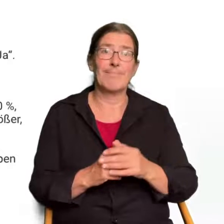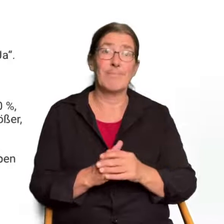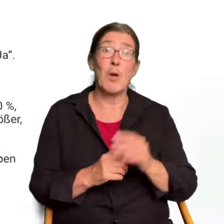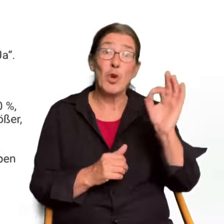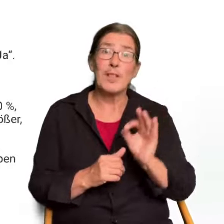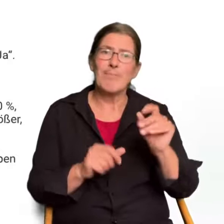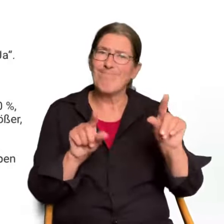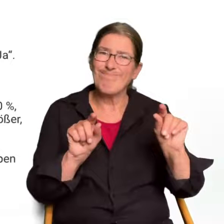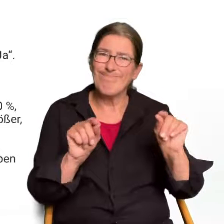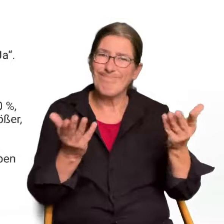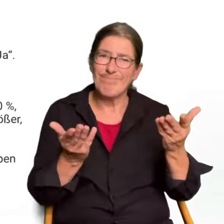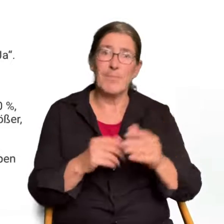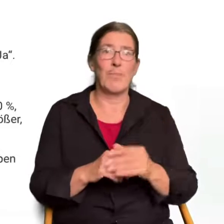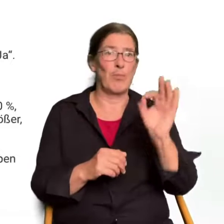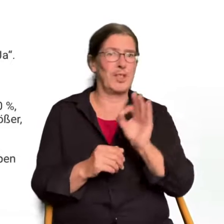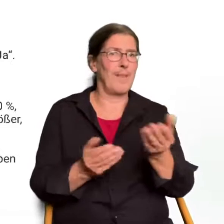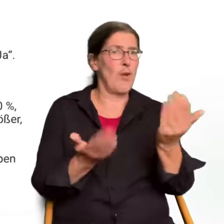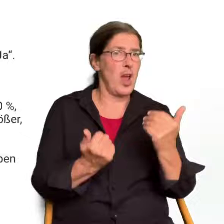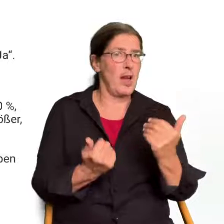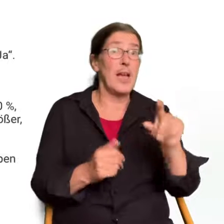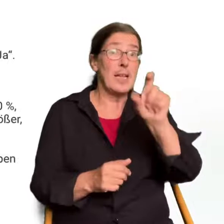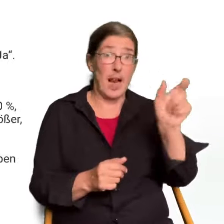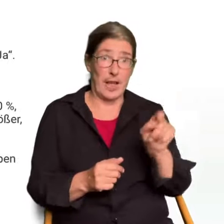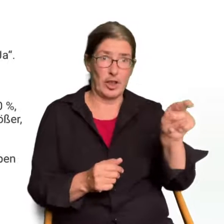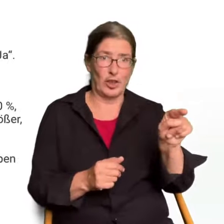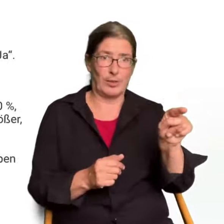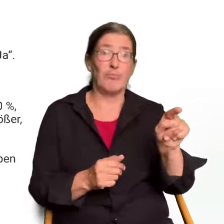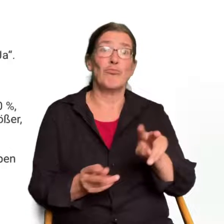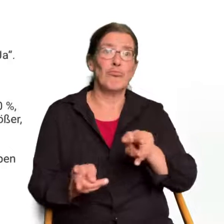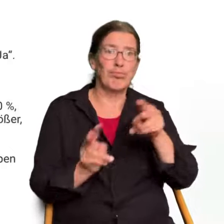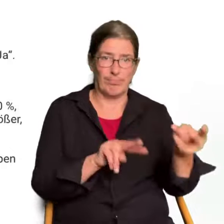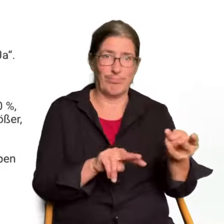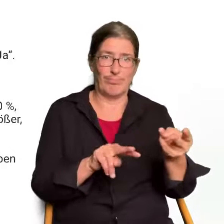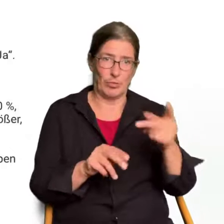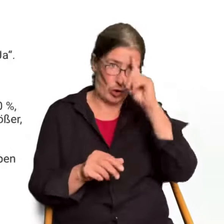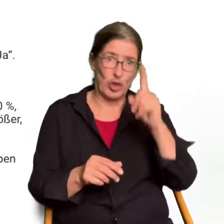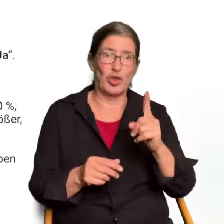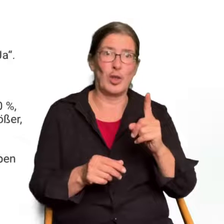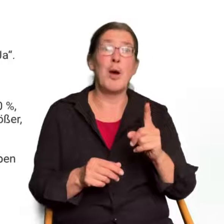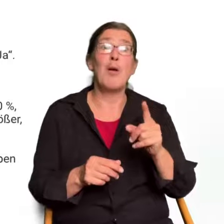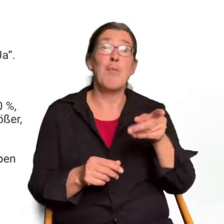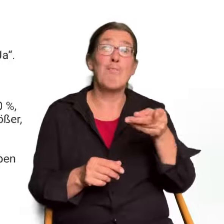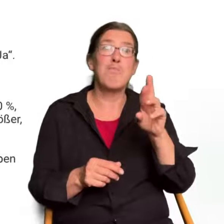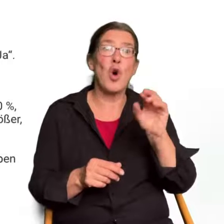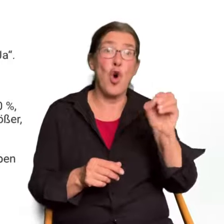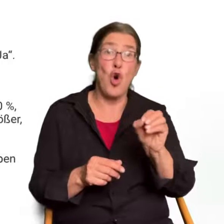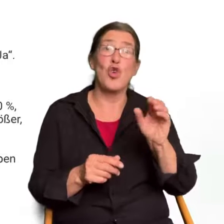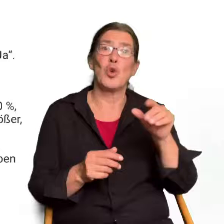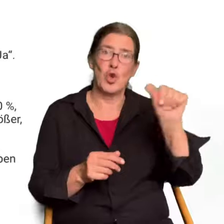und was bedeutet das jetzt Prozent kommt aus dem Italienischen und bedeutet übersetzt pro 100